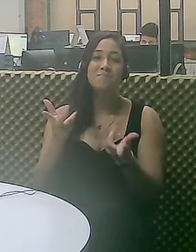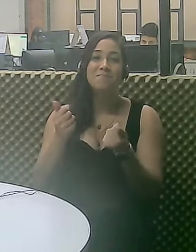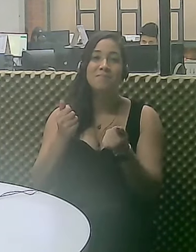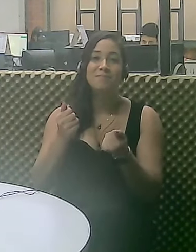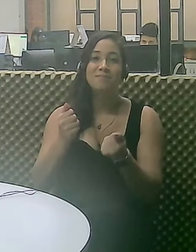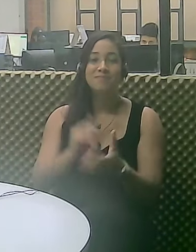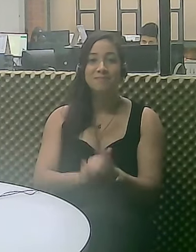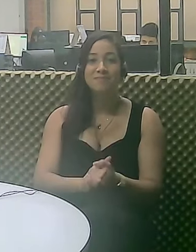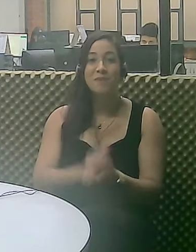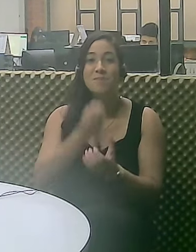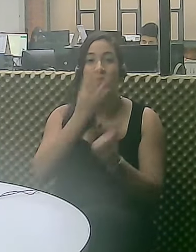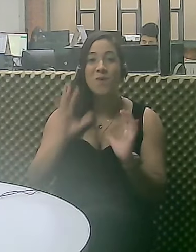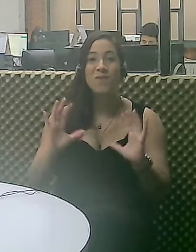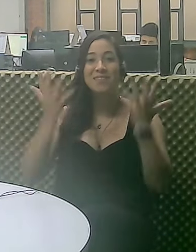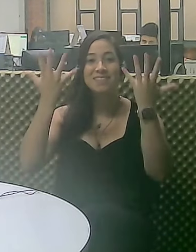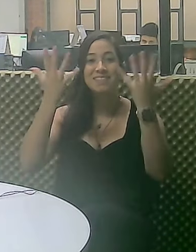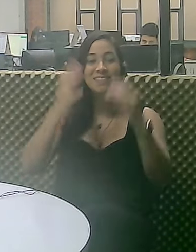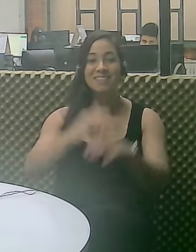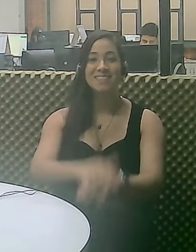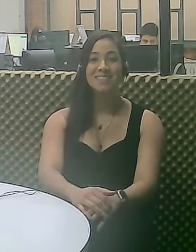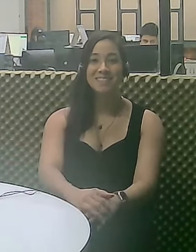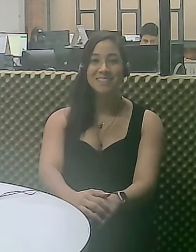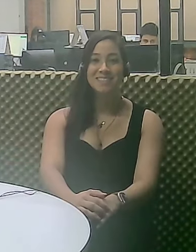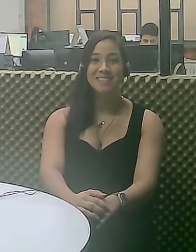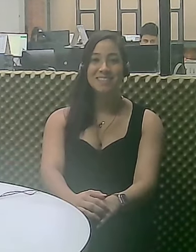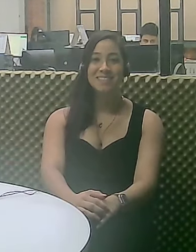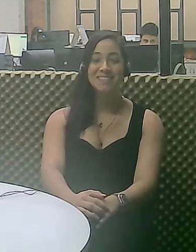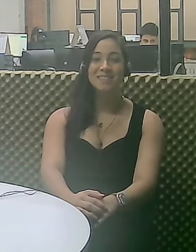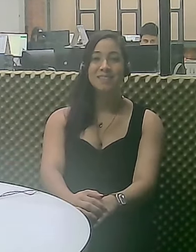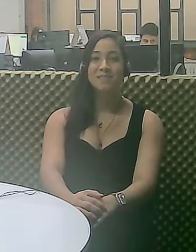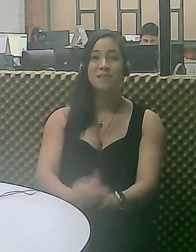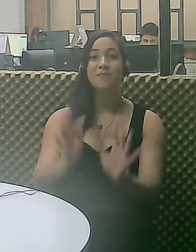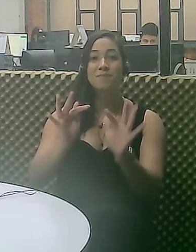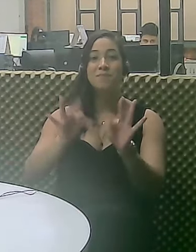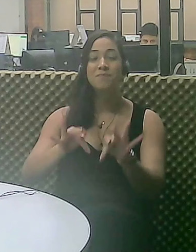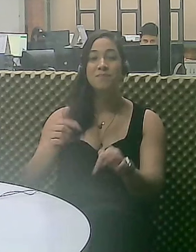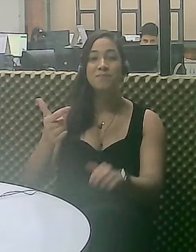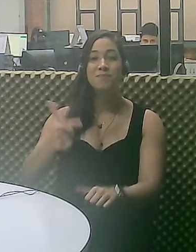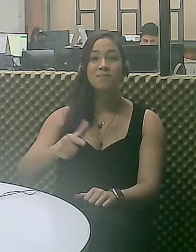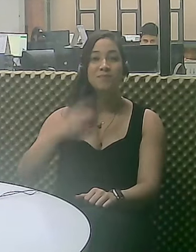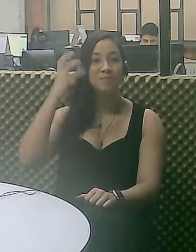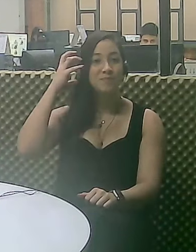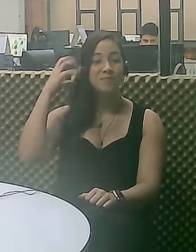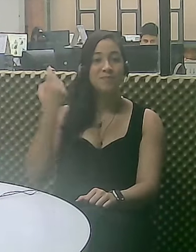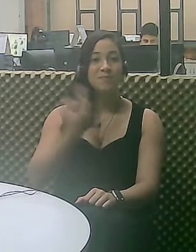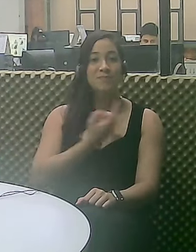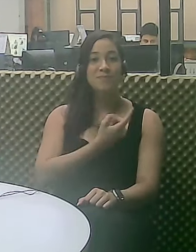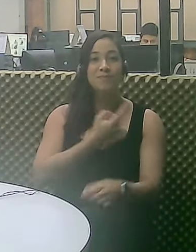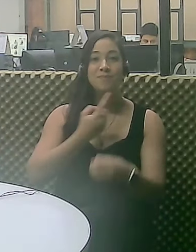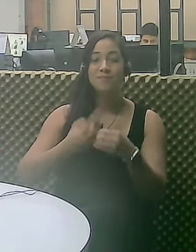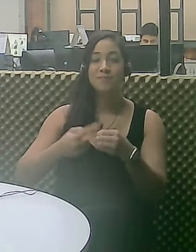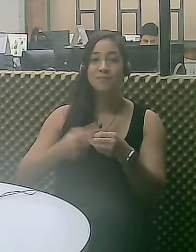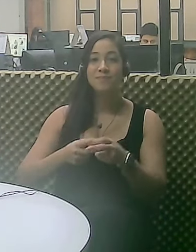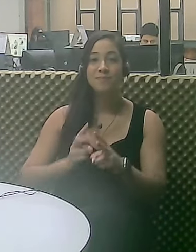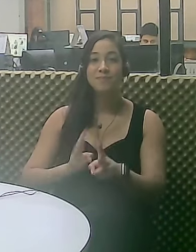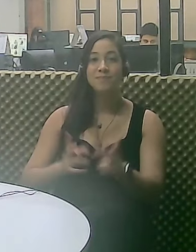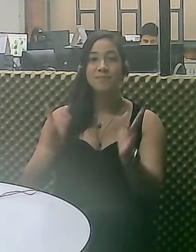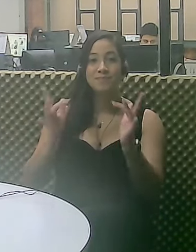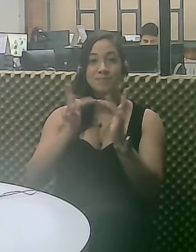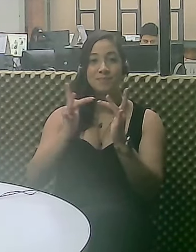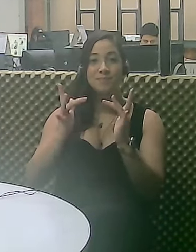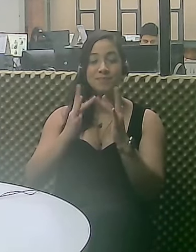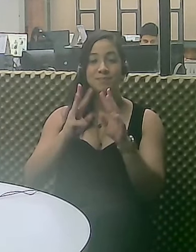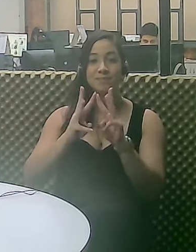Natal. Boas festas! Fica por aqui mais uma edição do programa da Rádio Nossa Cidade.